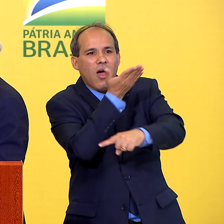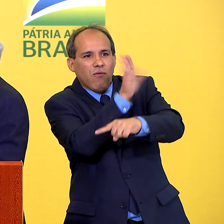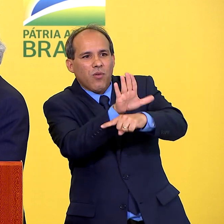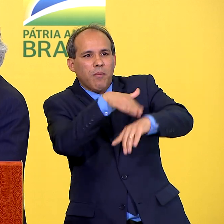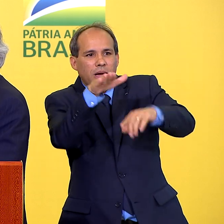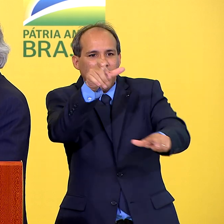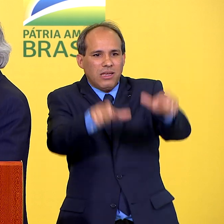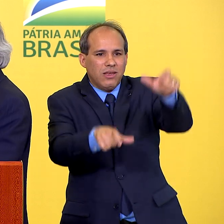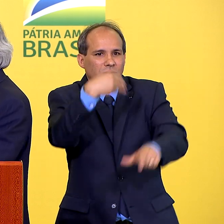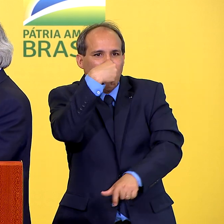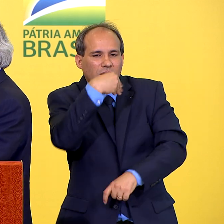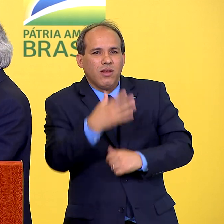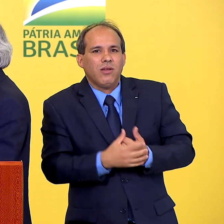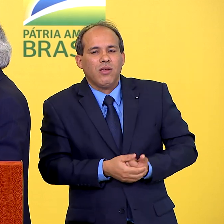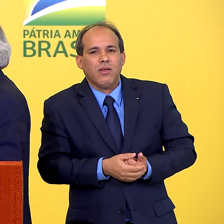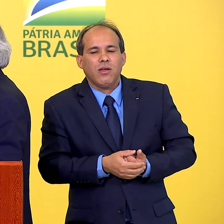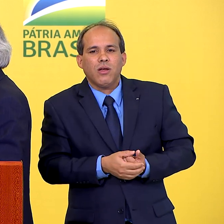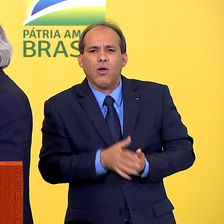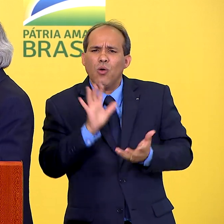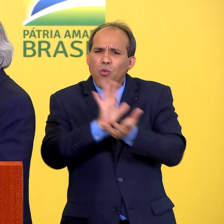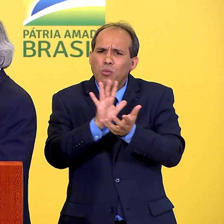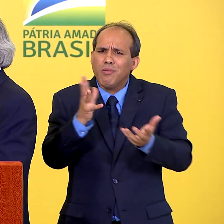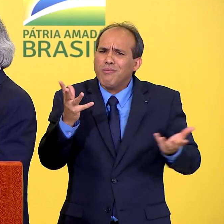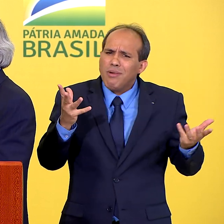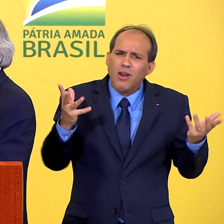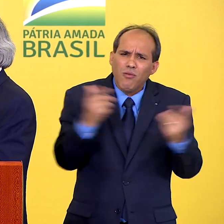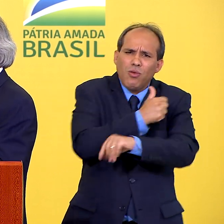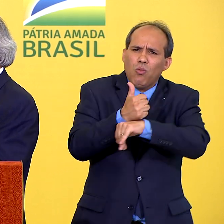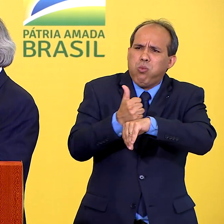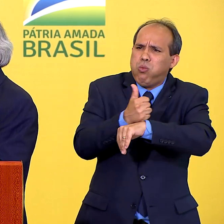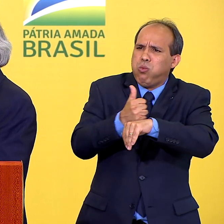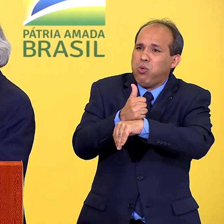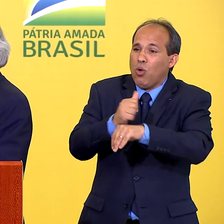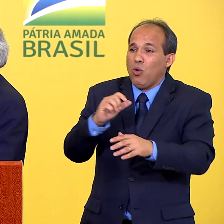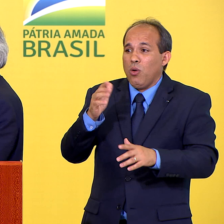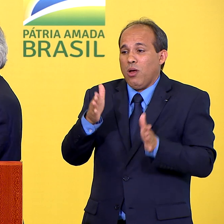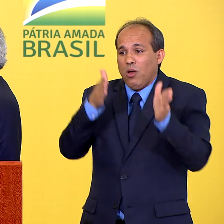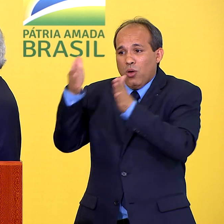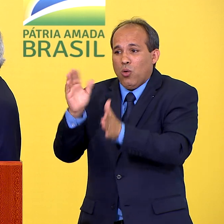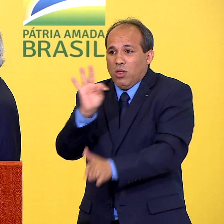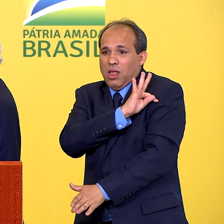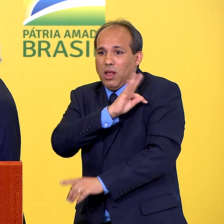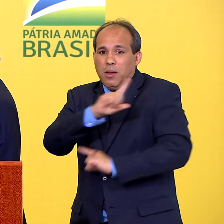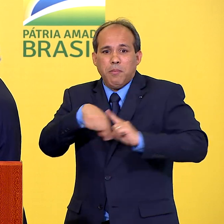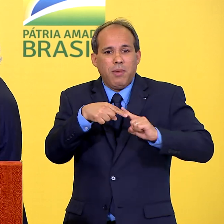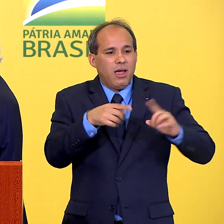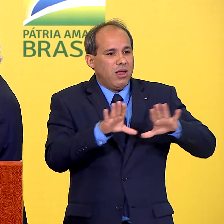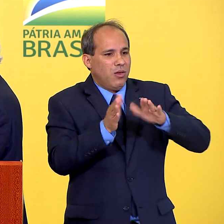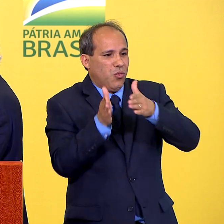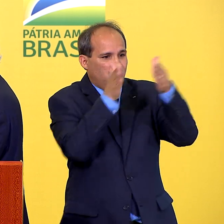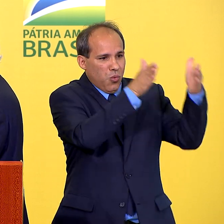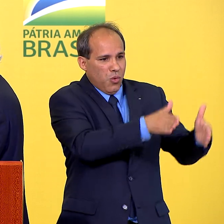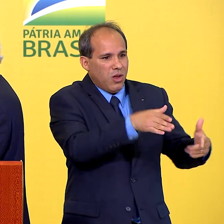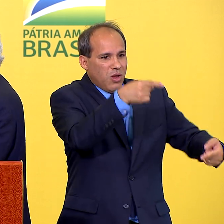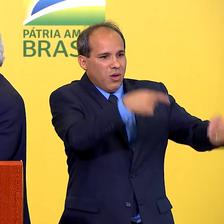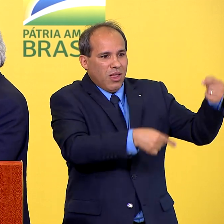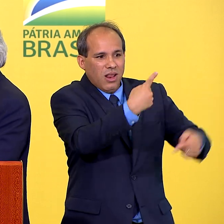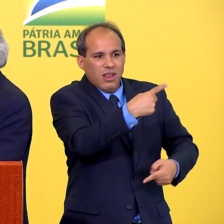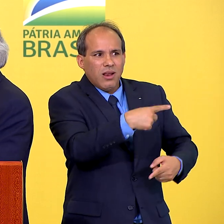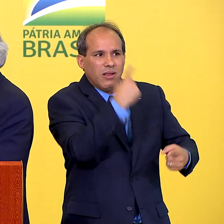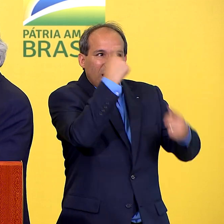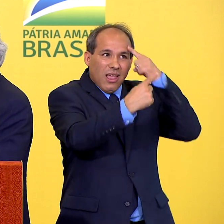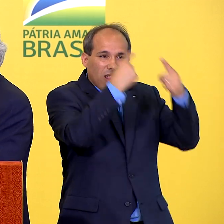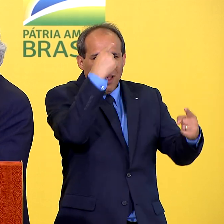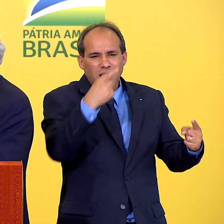mais frágeis. Então, essa equipe de extraordinária qualidade, de um lado, técnica, e, de outro lado, essa inspiração política desses ministros também,